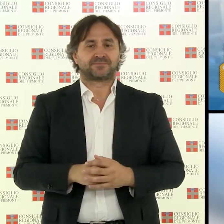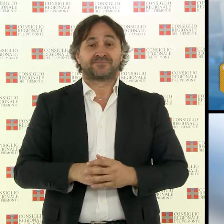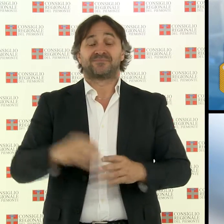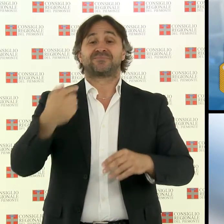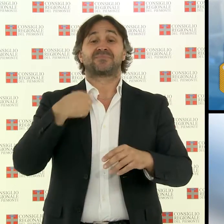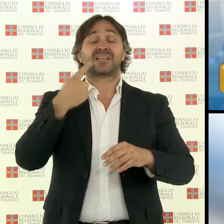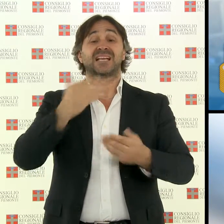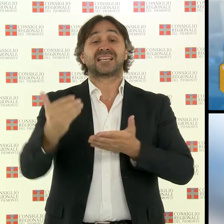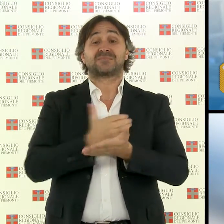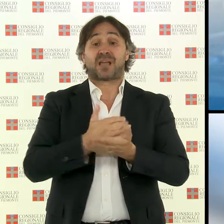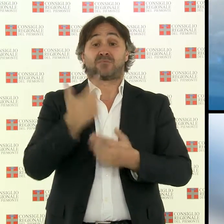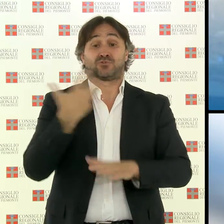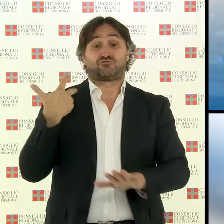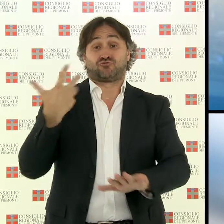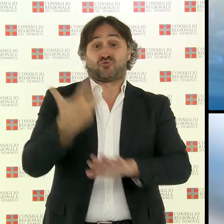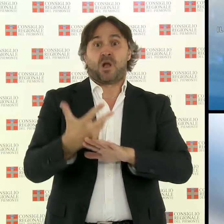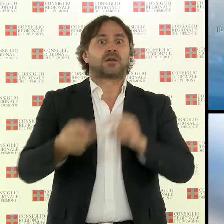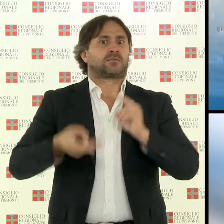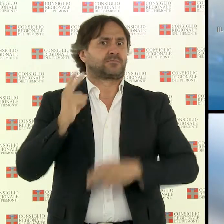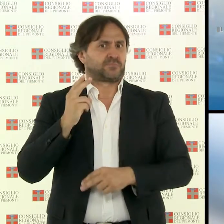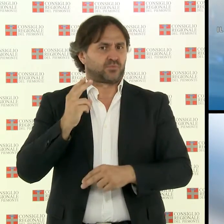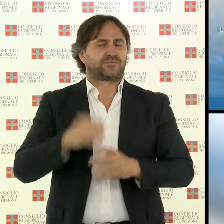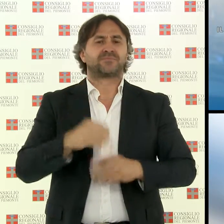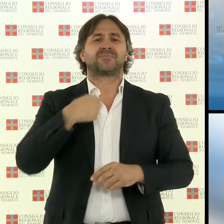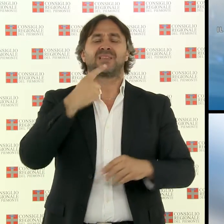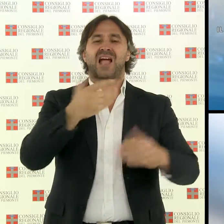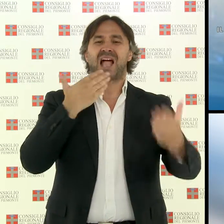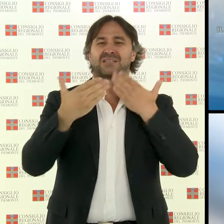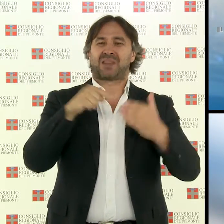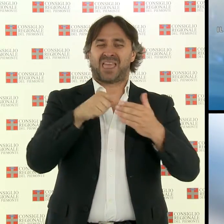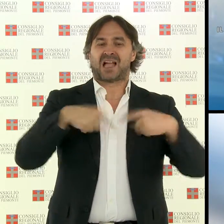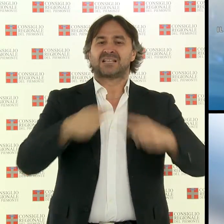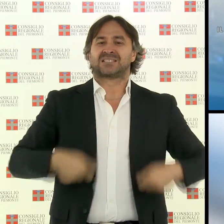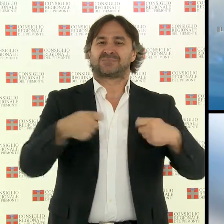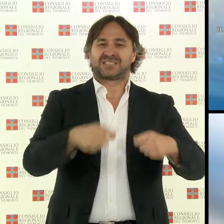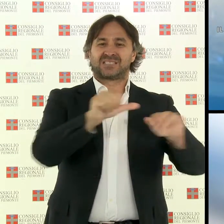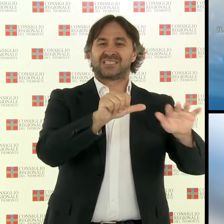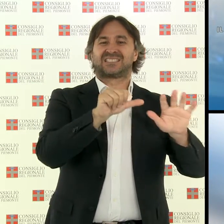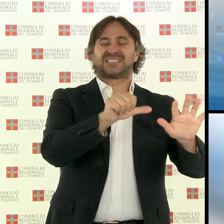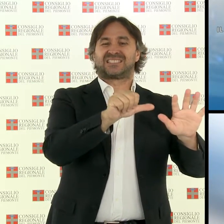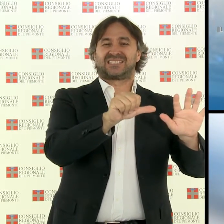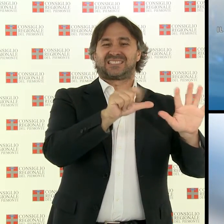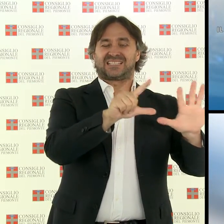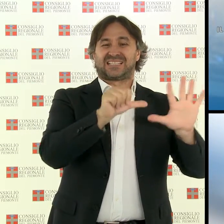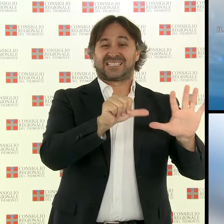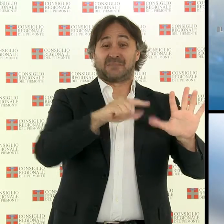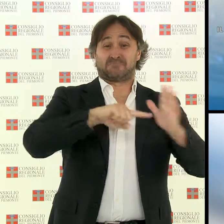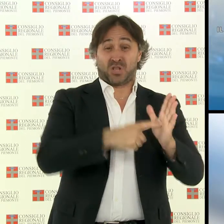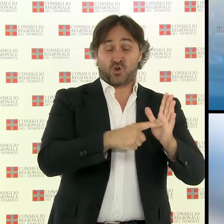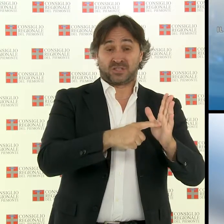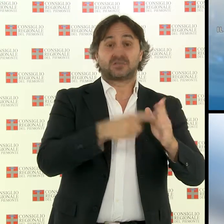sono stati i risparmi negli ultimi 5 anni. Il costo dell'assemblea è infatti passato dai 76 milioni del 2011 agli